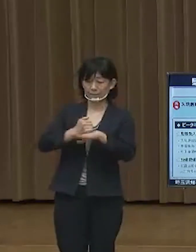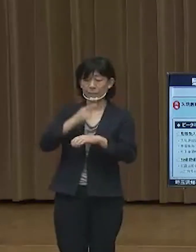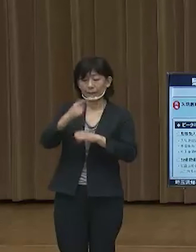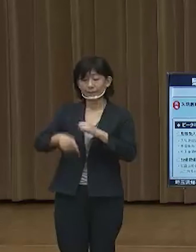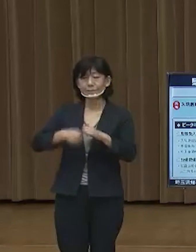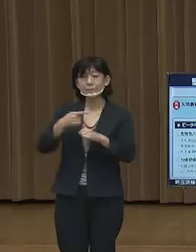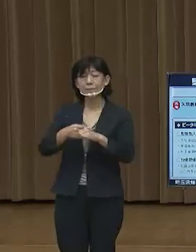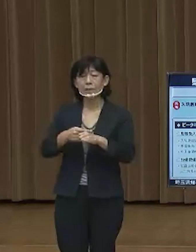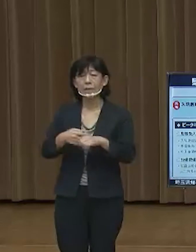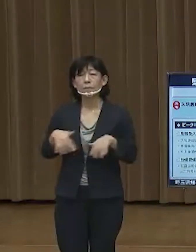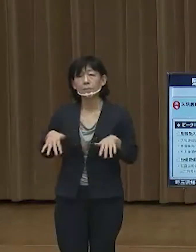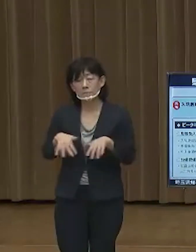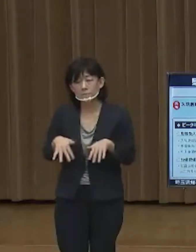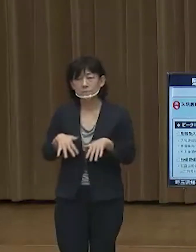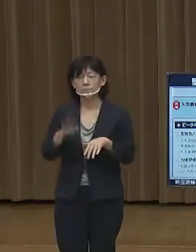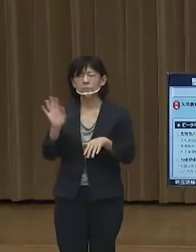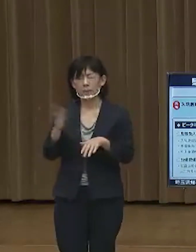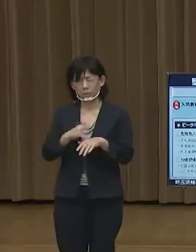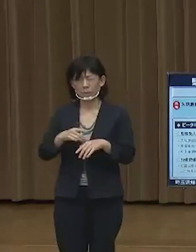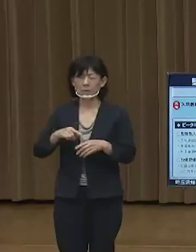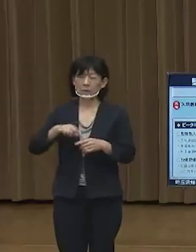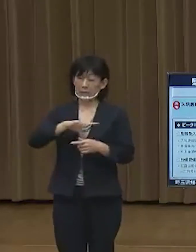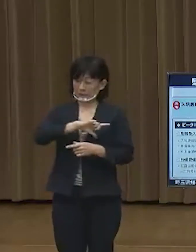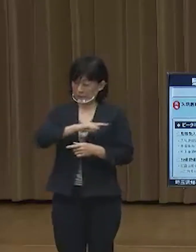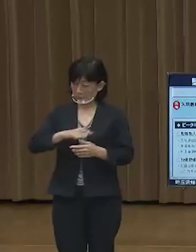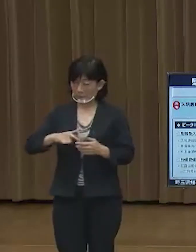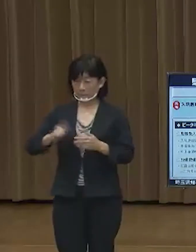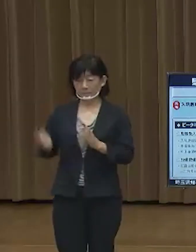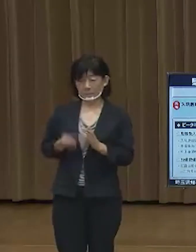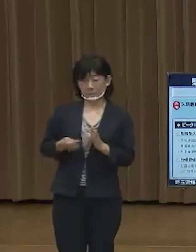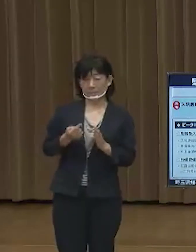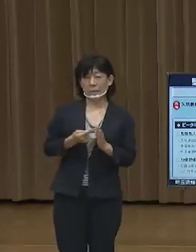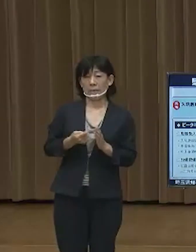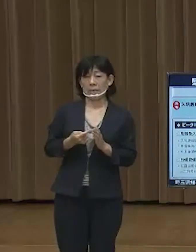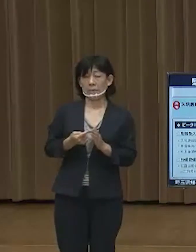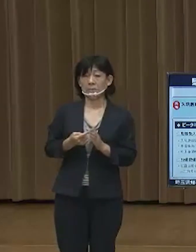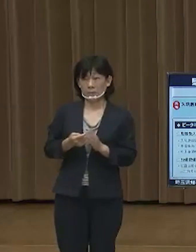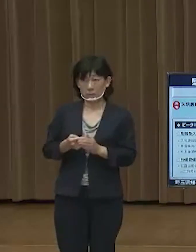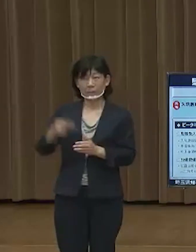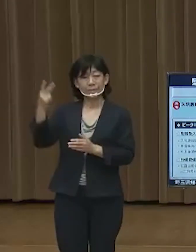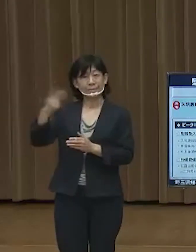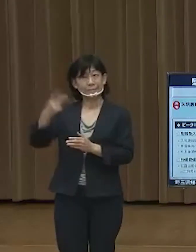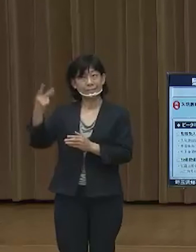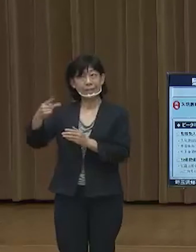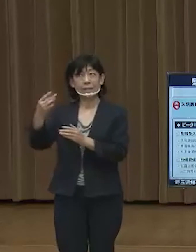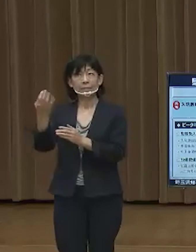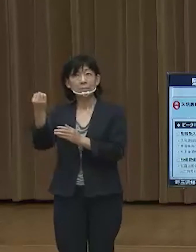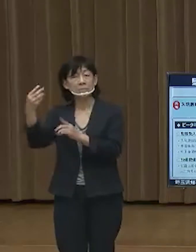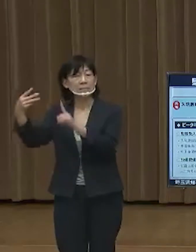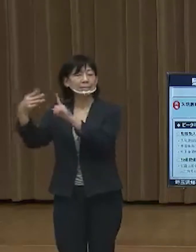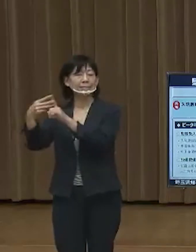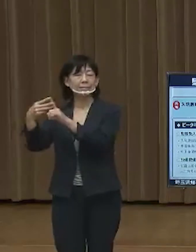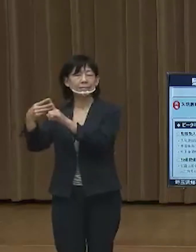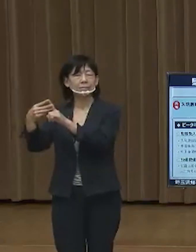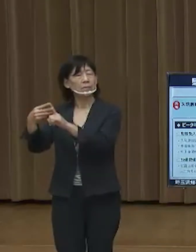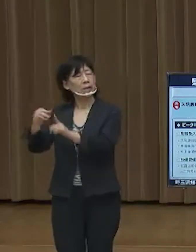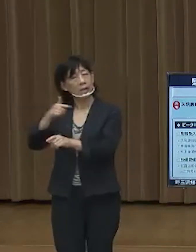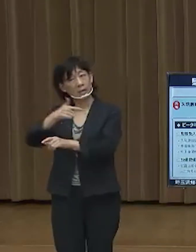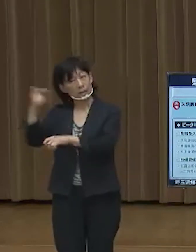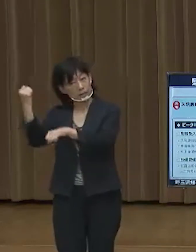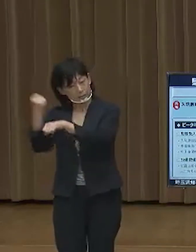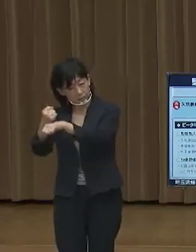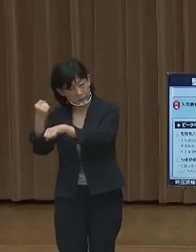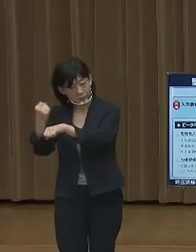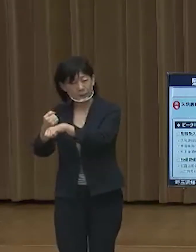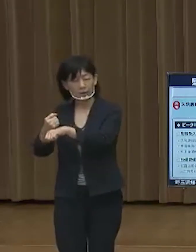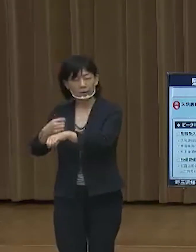ですけれども、それでもいろんなことがありました。そのようなことを考えるというふうに国の行政のトップとして本当に長きにわたり苦労されたという